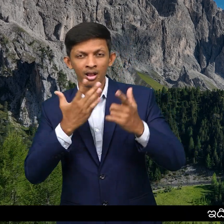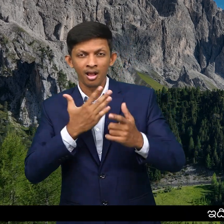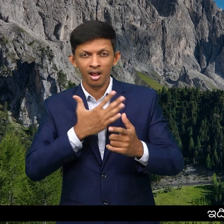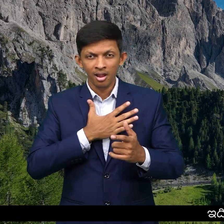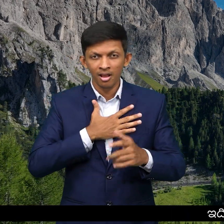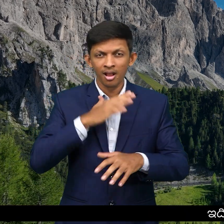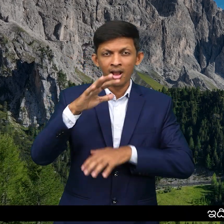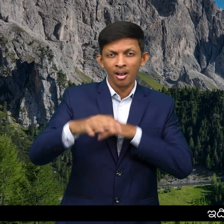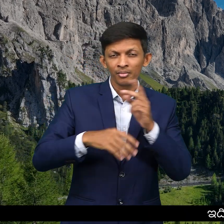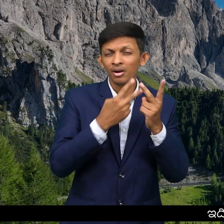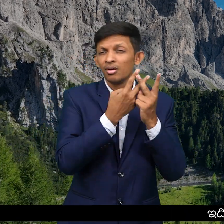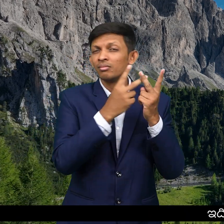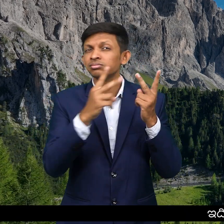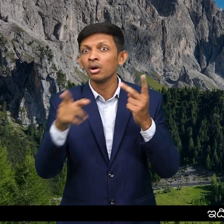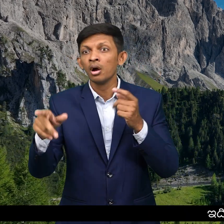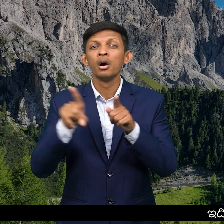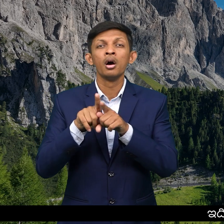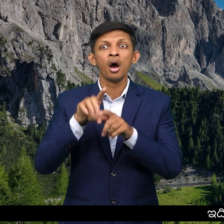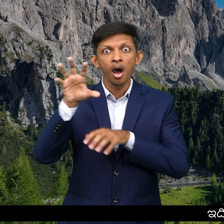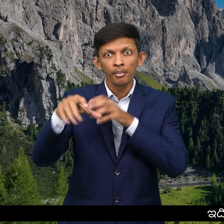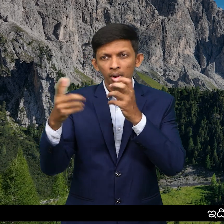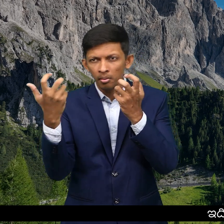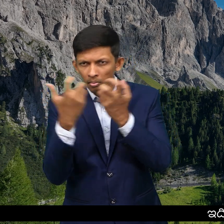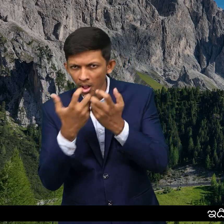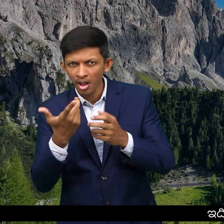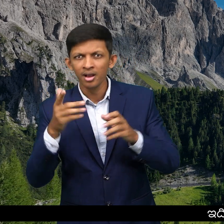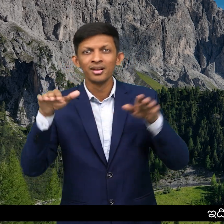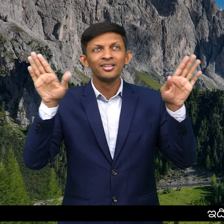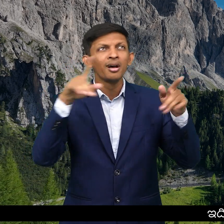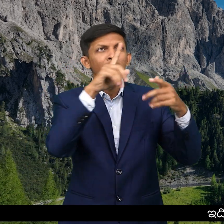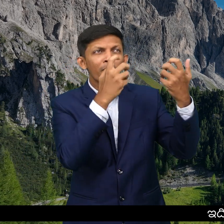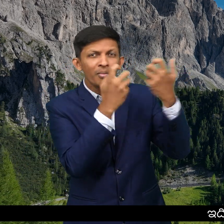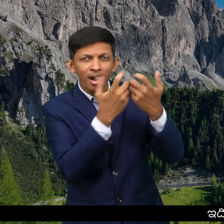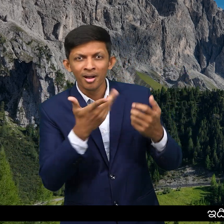ఆవాసాలులో ఇది ఒక భాగం.